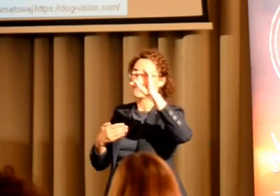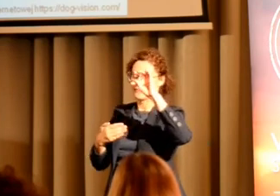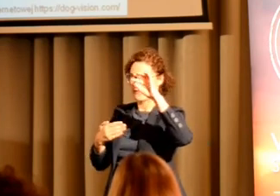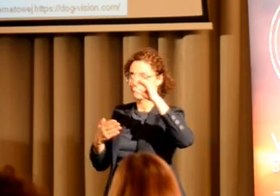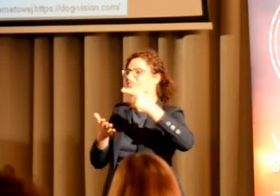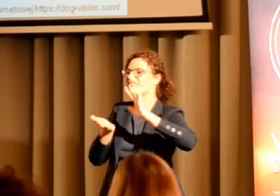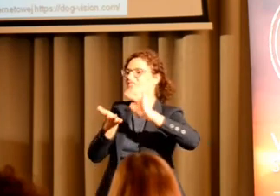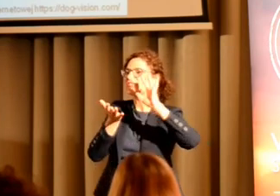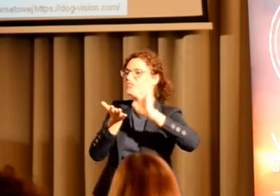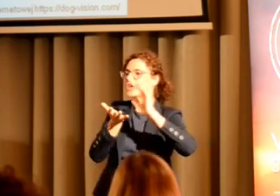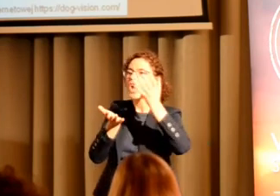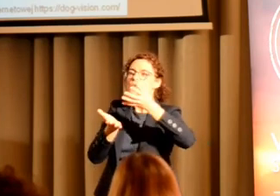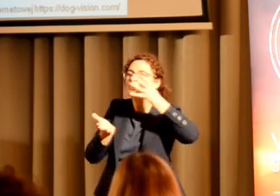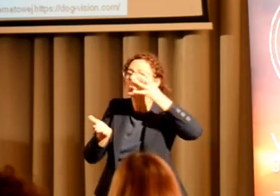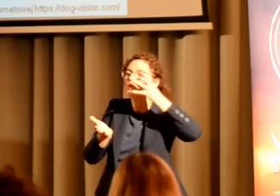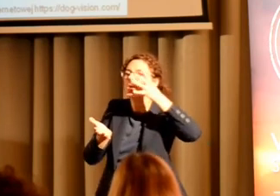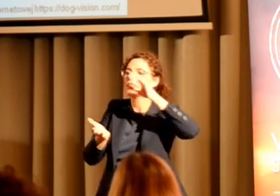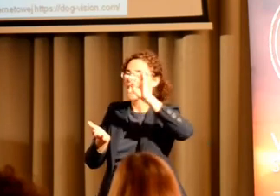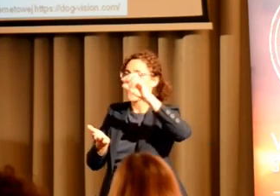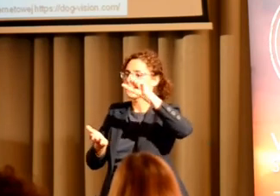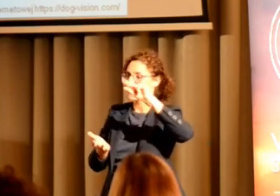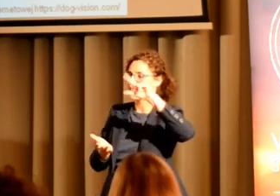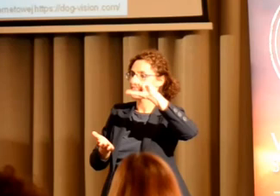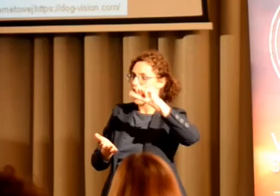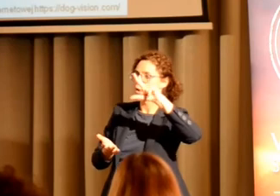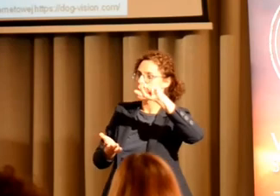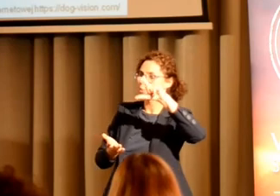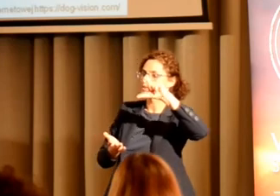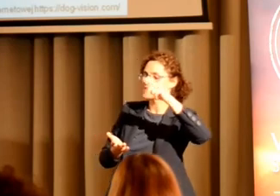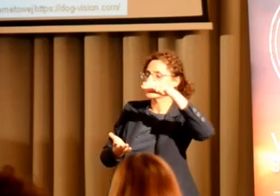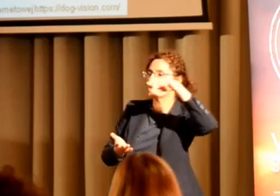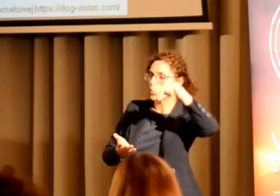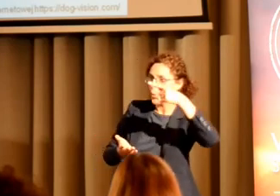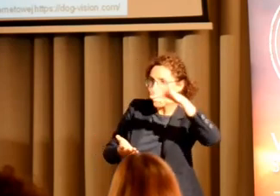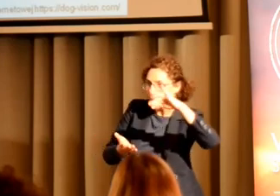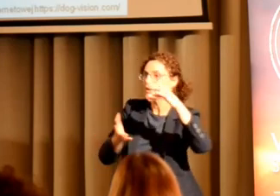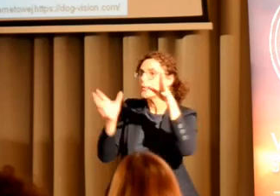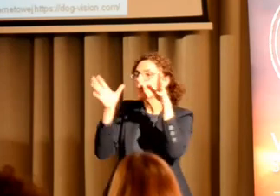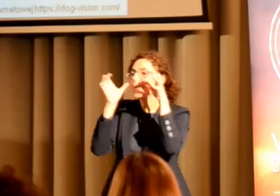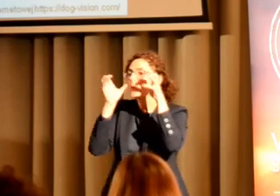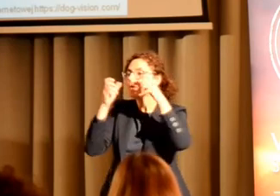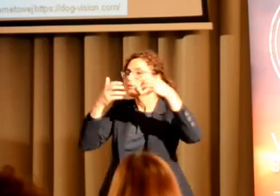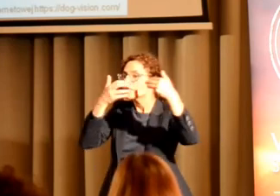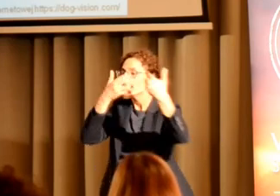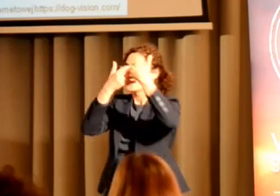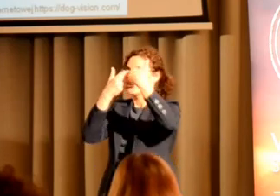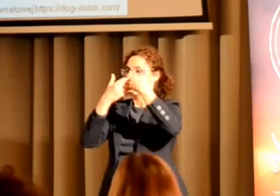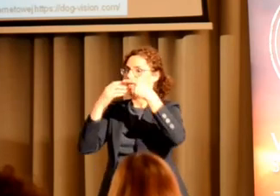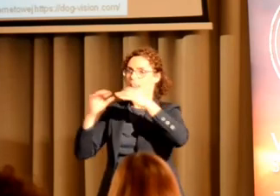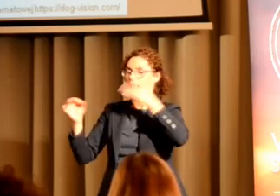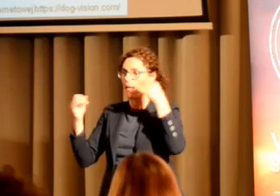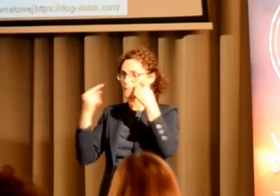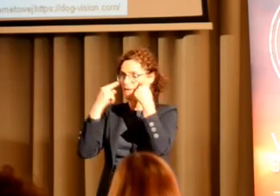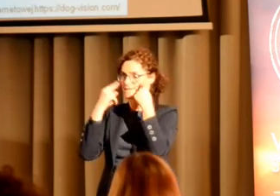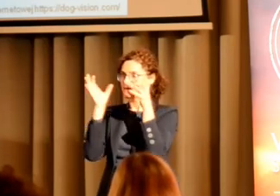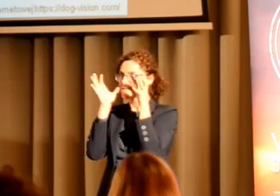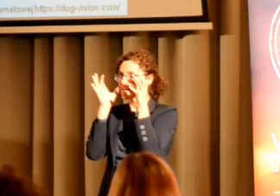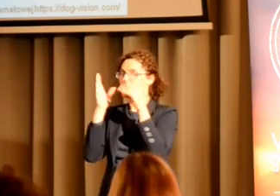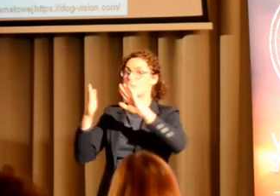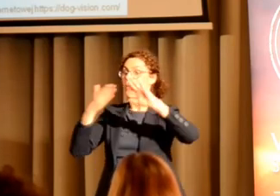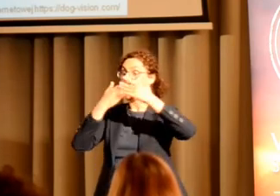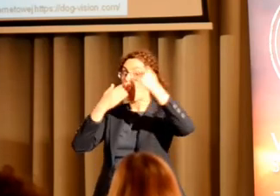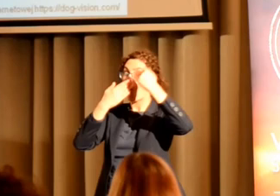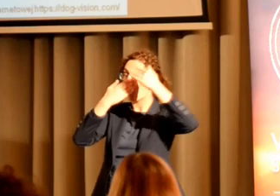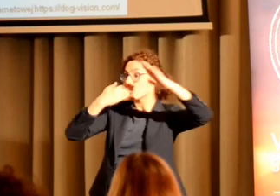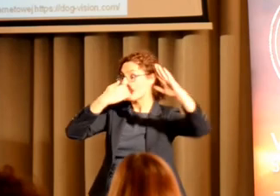pobudza dwukrotnie nerwy wzrokowe, czy właściwie elektron, który przychodzi, foton, który przychodzi do oka. Odbija się do